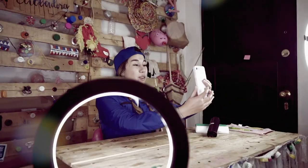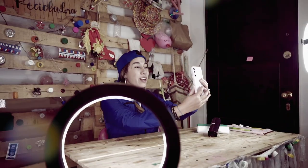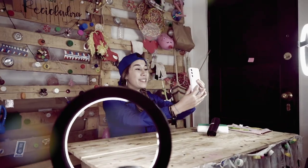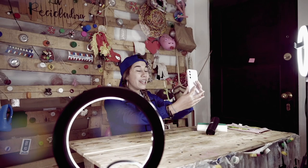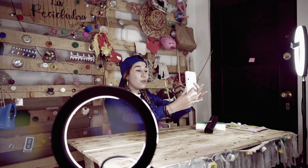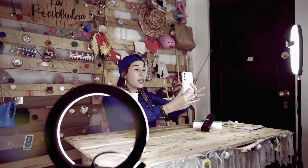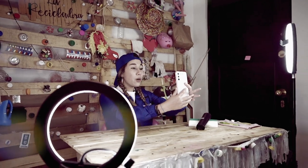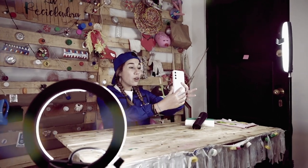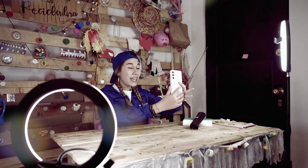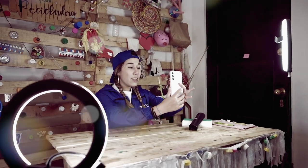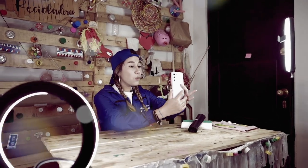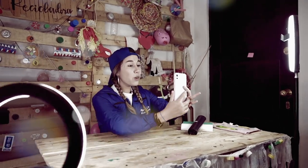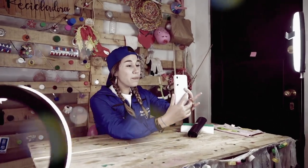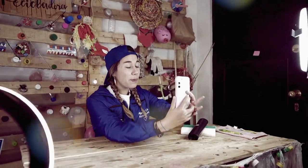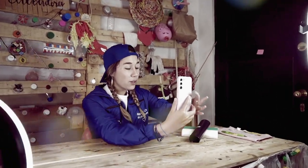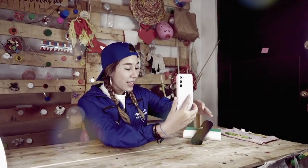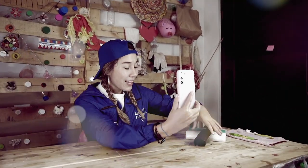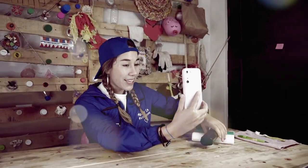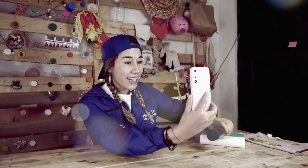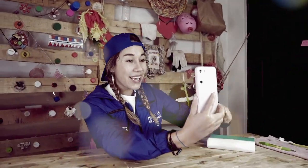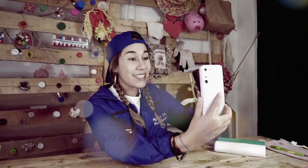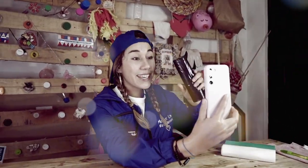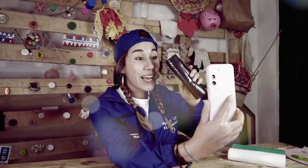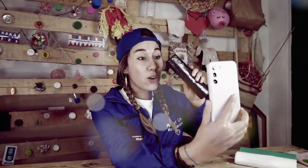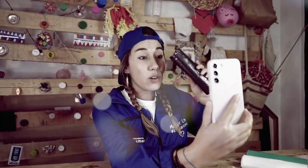les tengo un recorder muy importante, ya llevamos